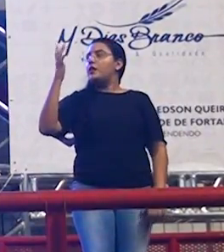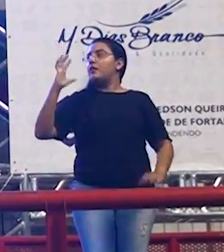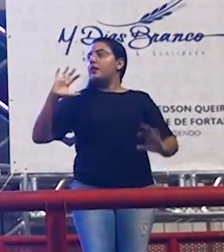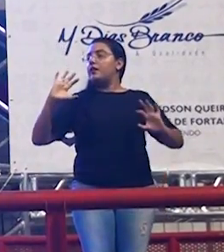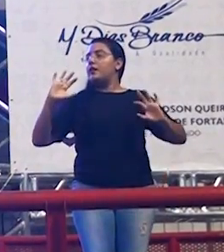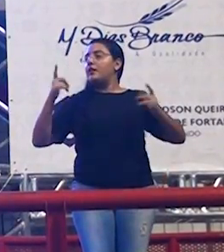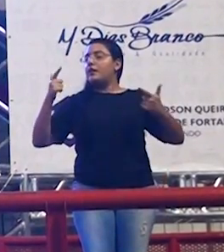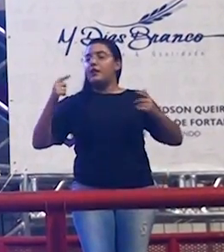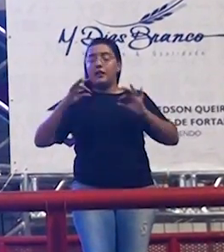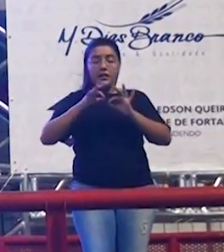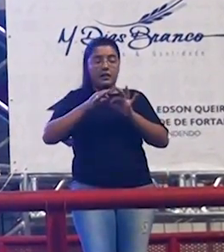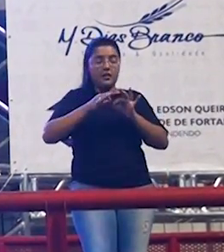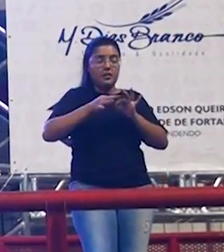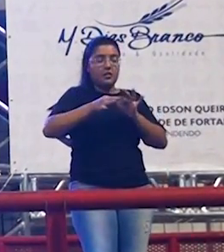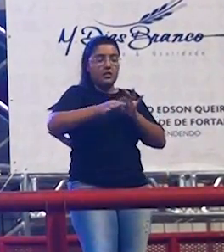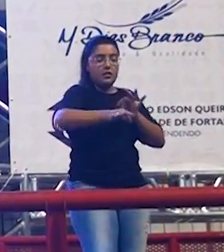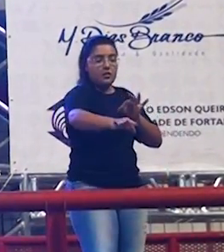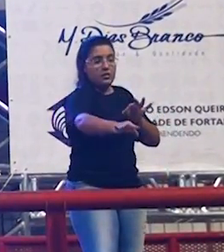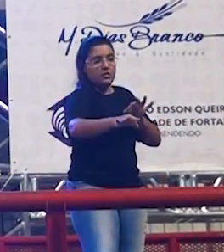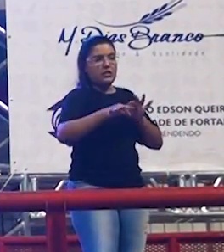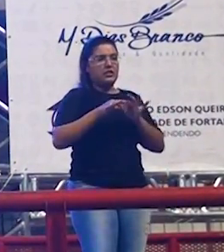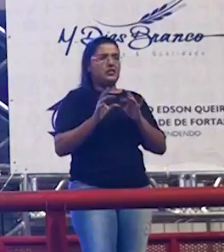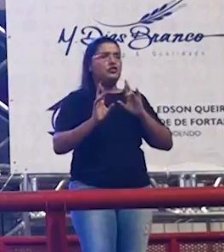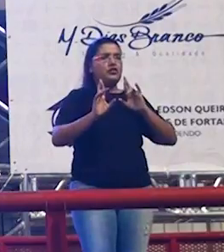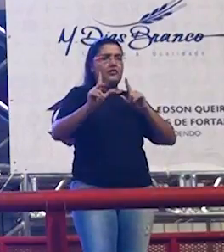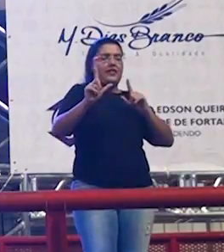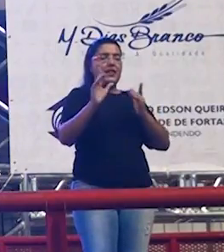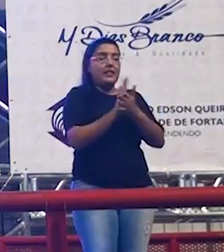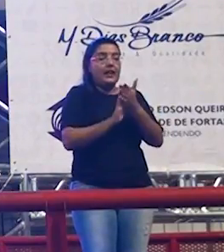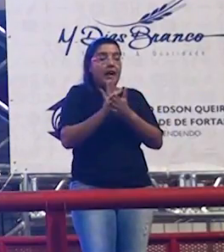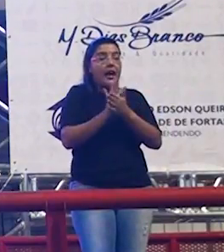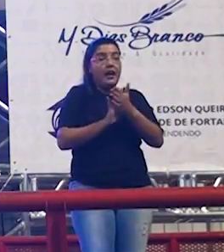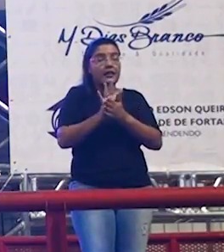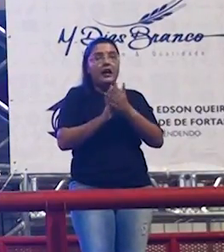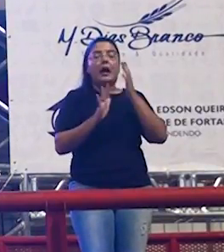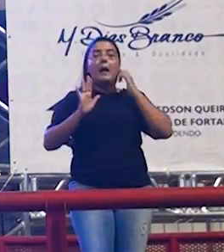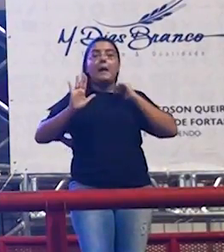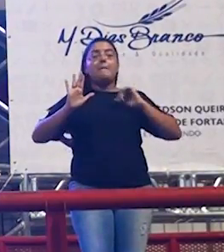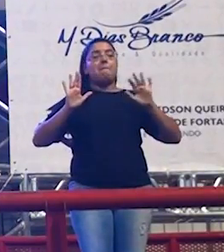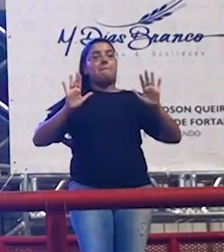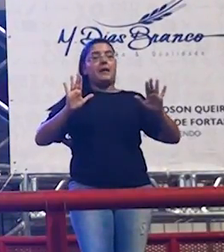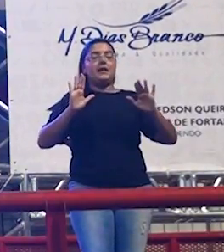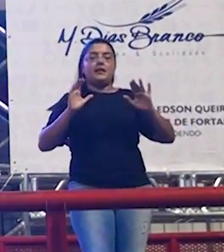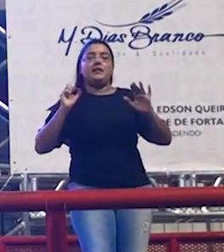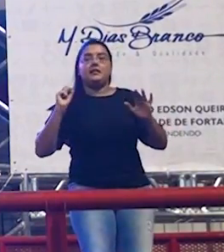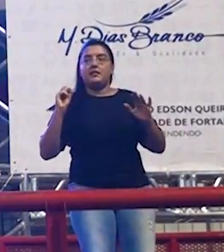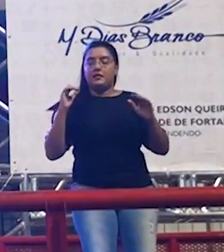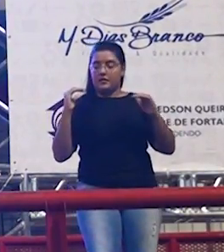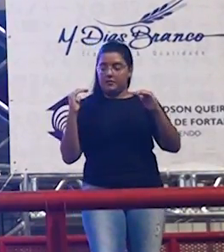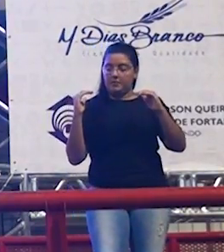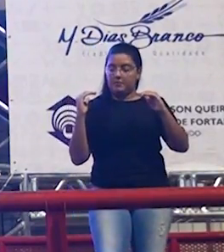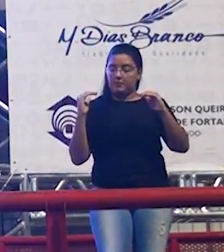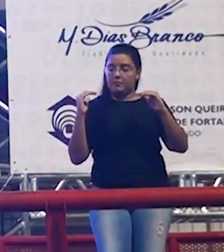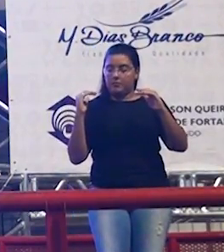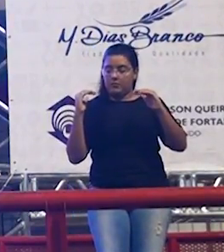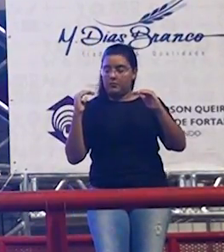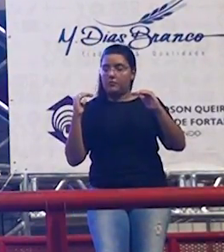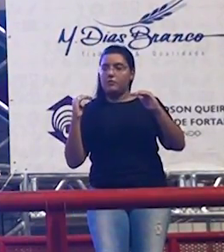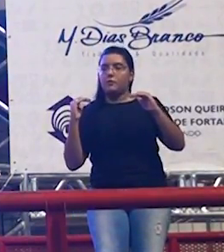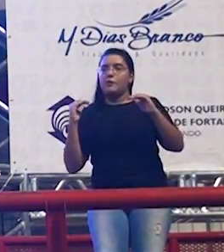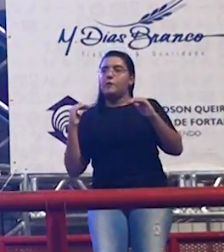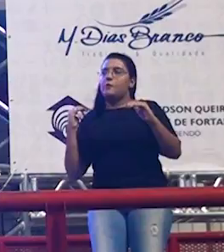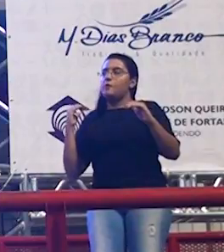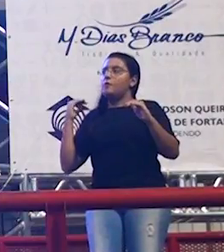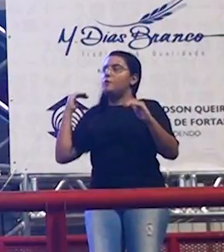óbvio que essa distância daqui para aí não faz tanta diferença. Mas se a gente aumentar, acentuar essa